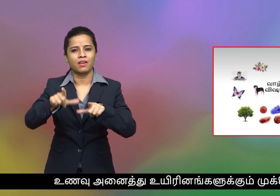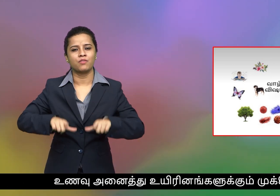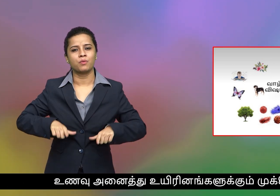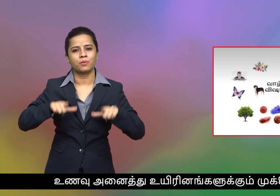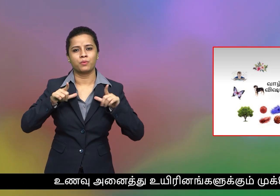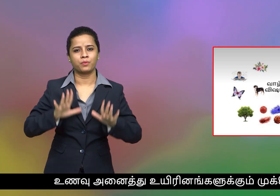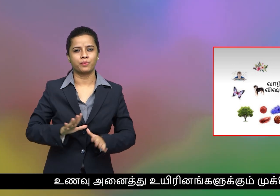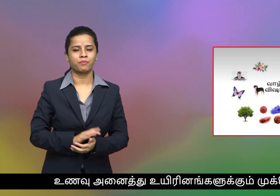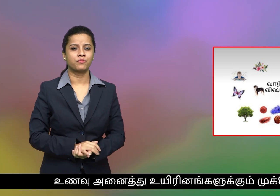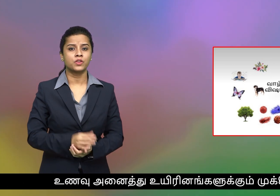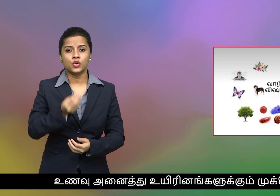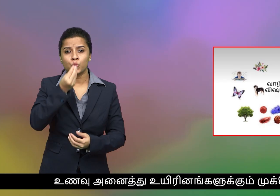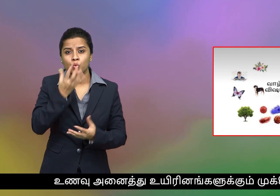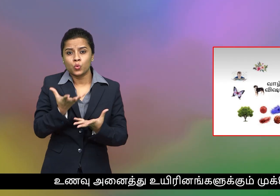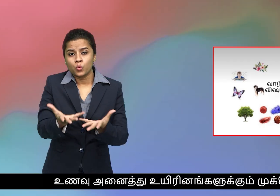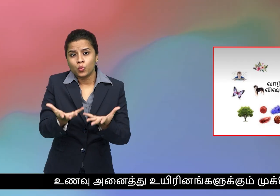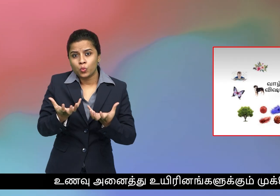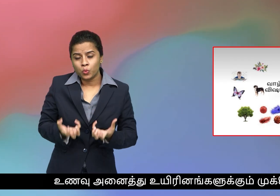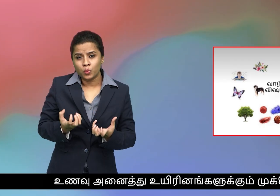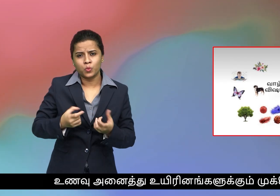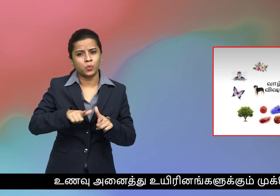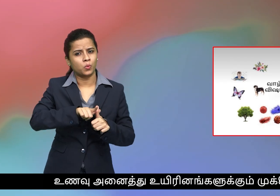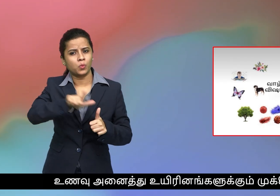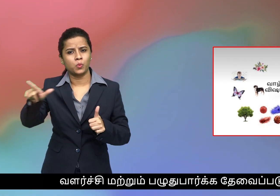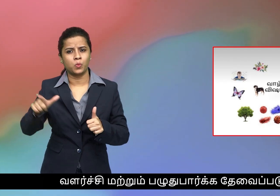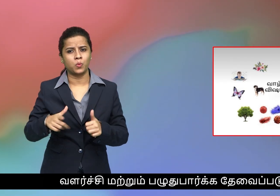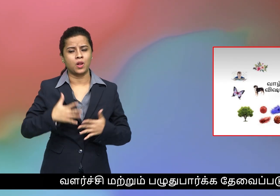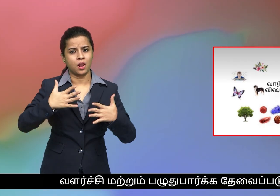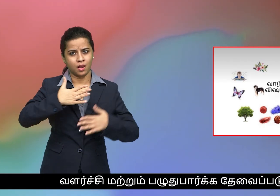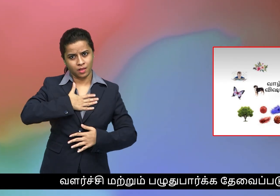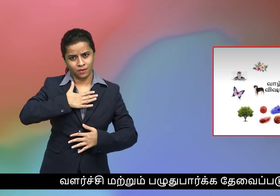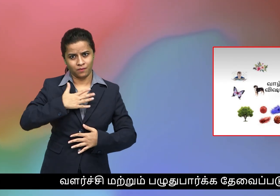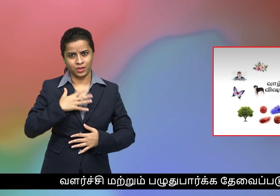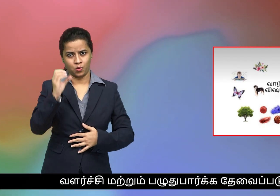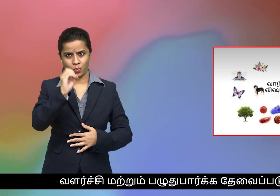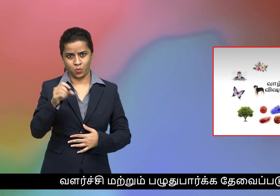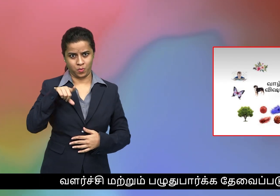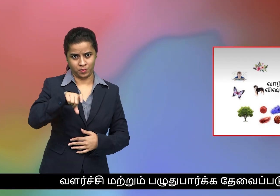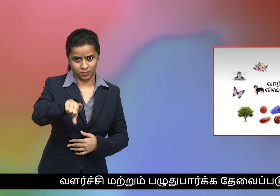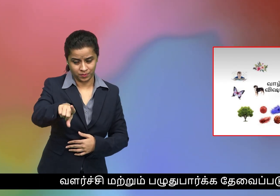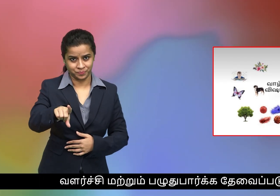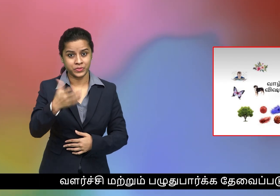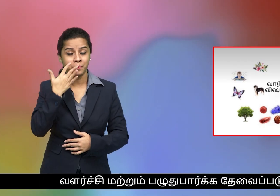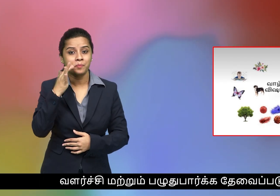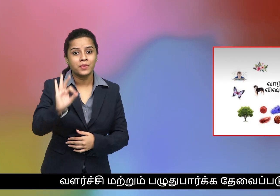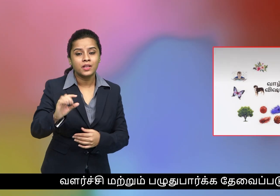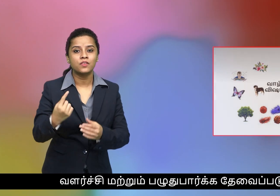உணவு அனைத்து உயிரினங்களுக்கும், முக்கியமாக வளர்ச்சி மற்றும் அன்றாட உடல் செயல்பாட்டிற்கு